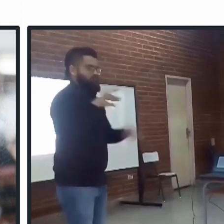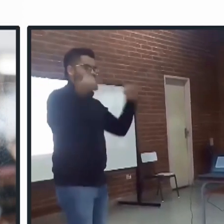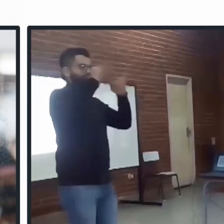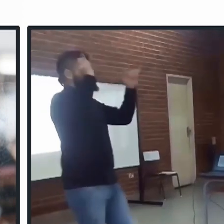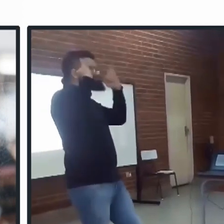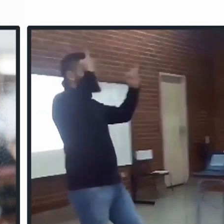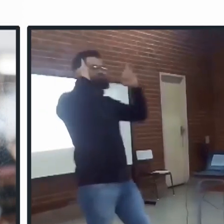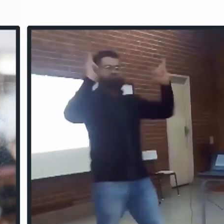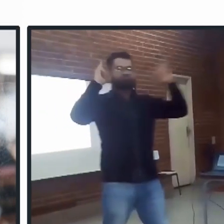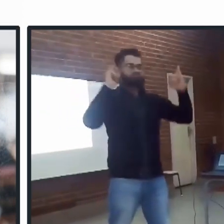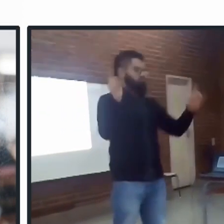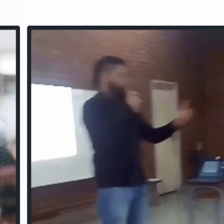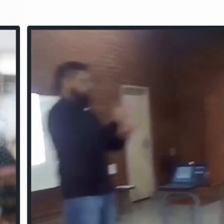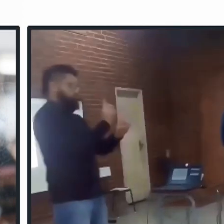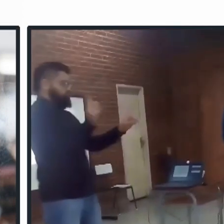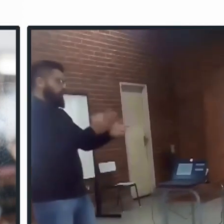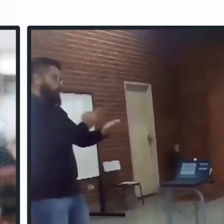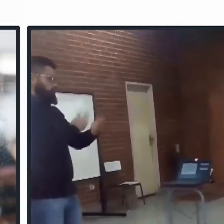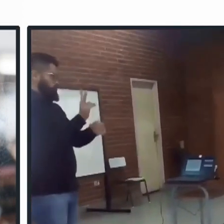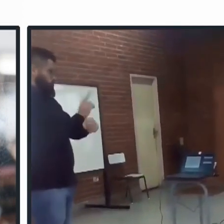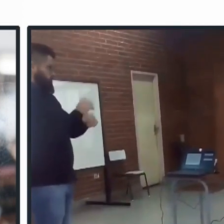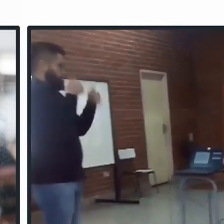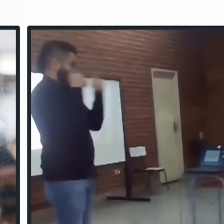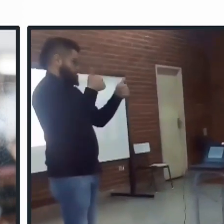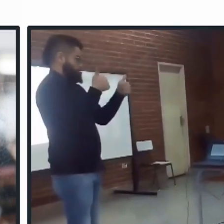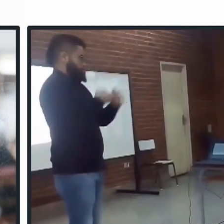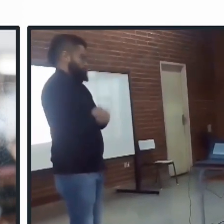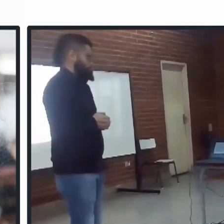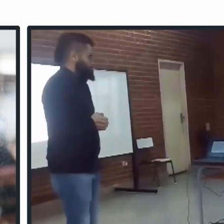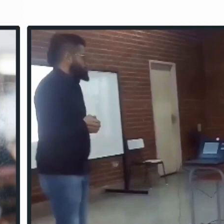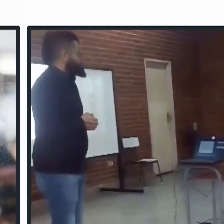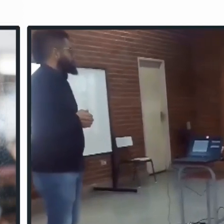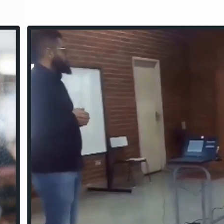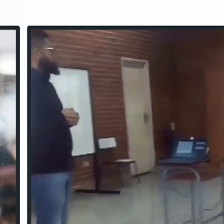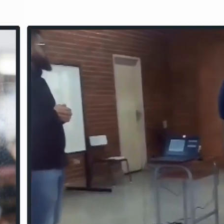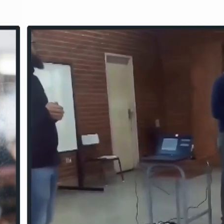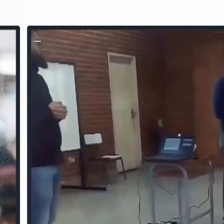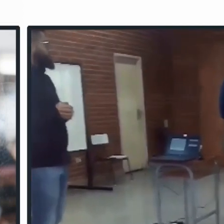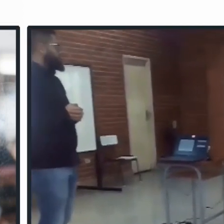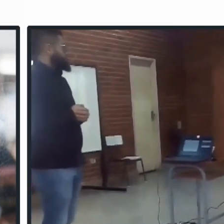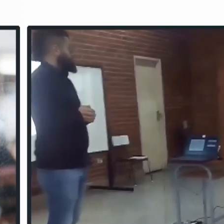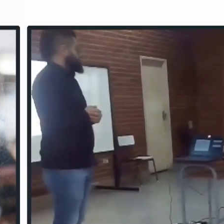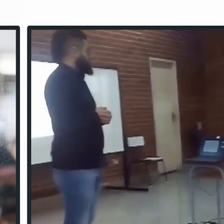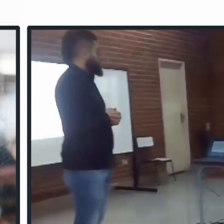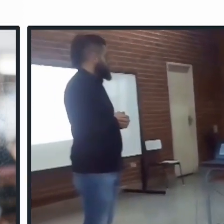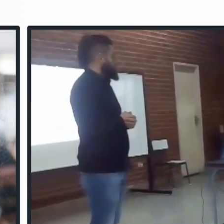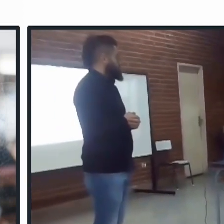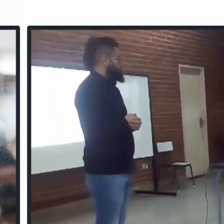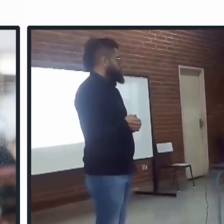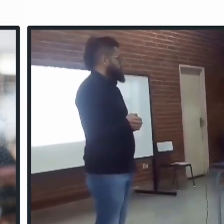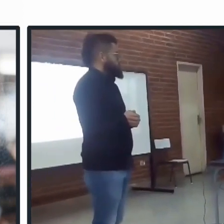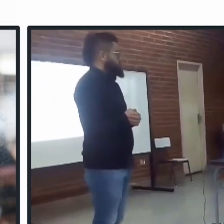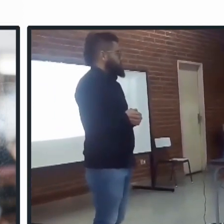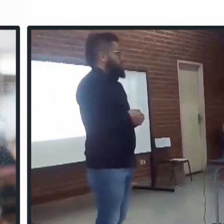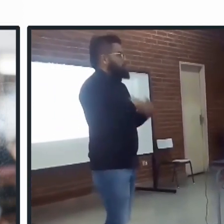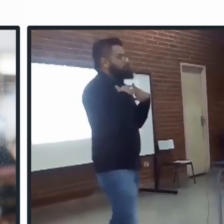van poniendo tu seña para reconocerse. Entonces vos también les tenés que llamar a ellos